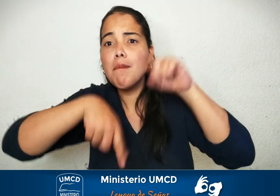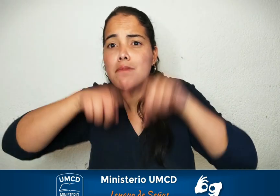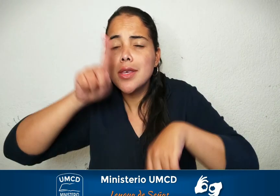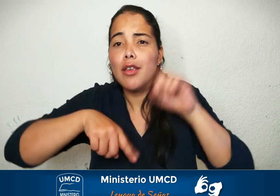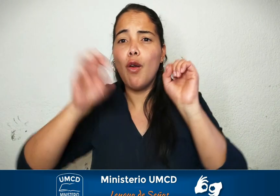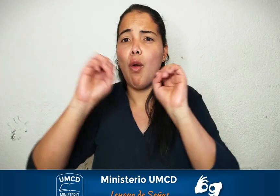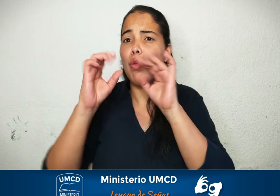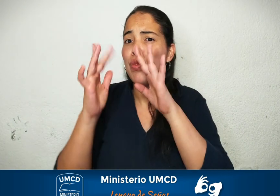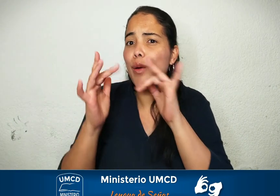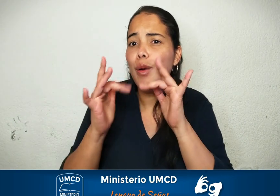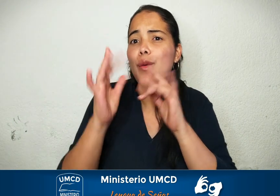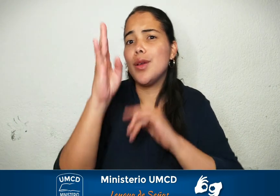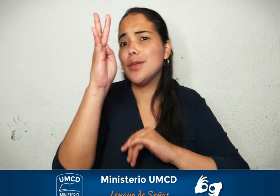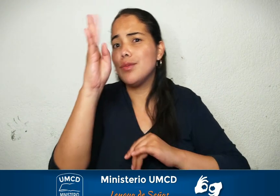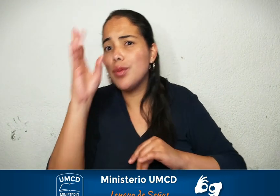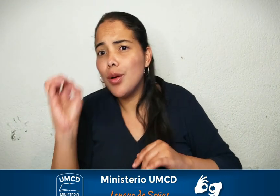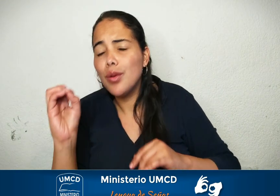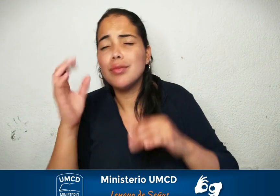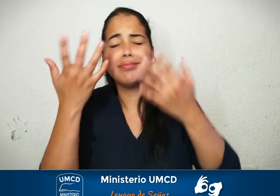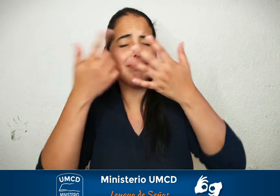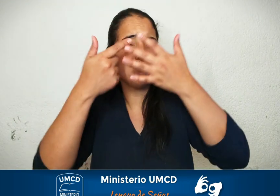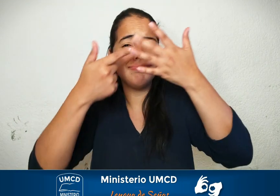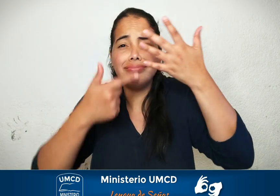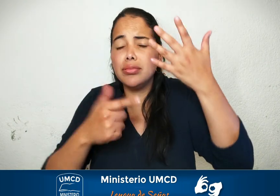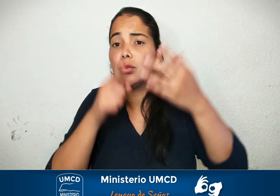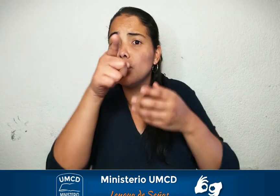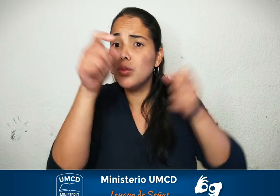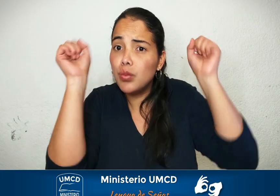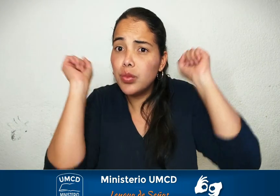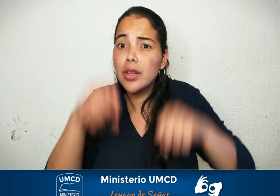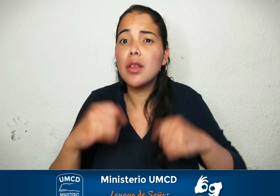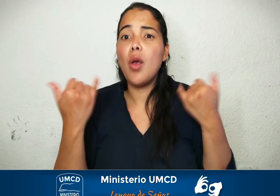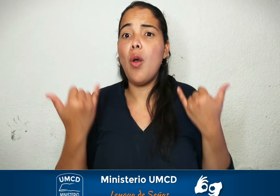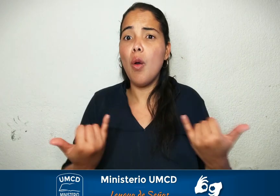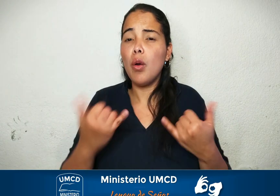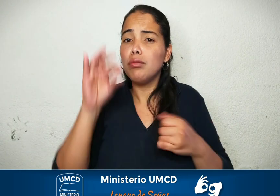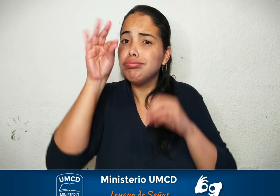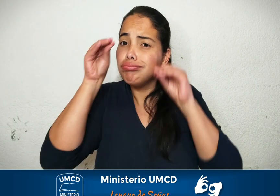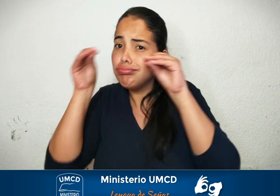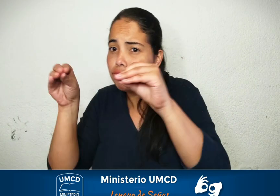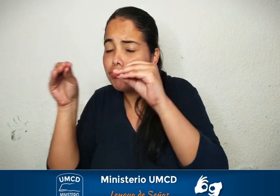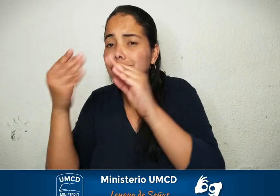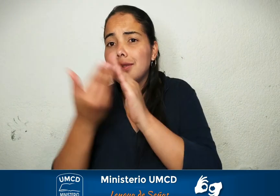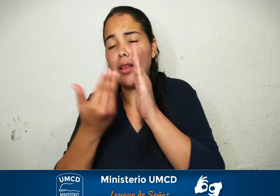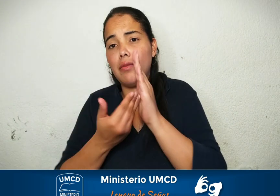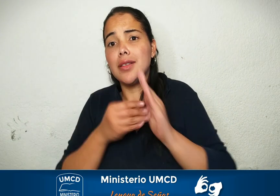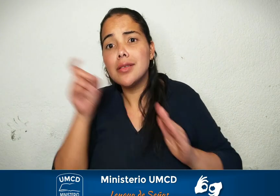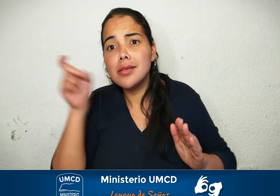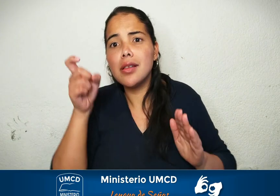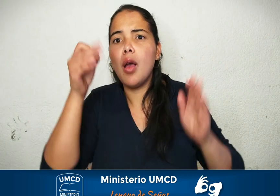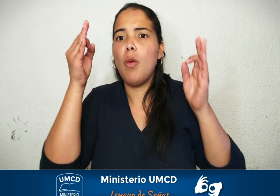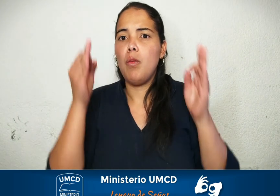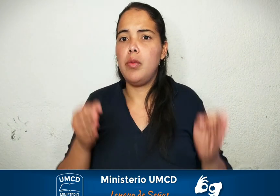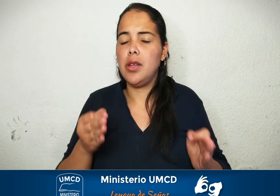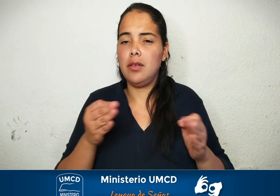compromiso, había una comisión que le había sido encomendada y por eso él quería